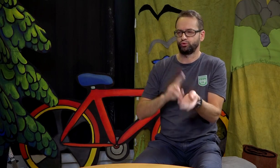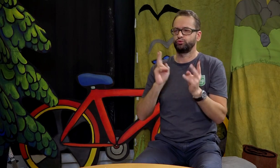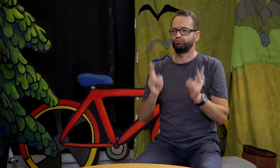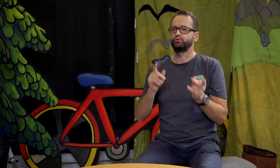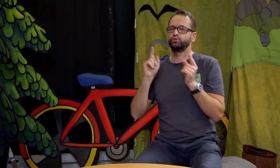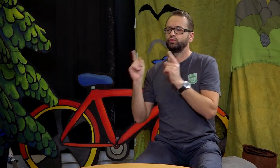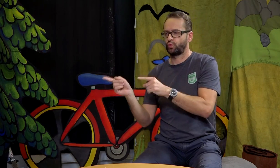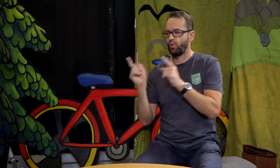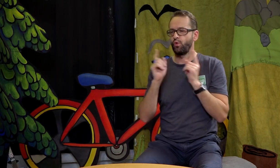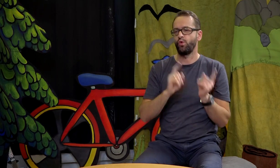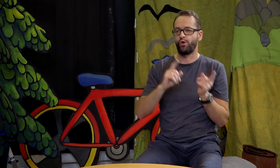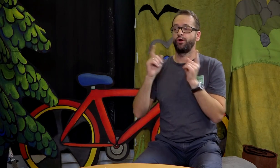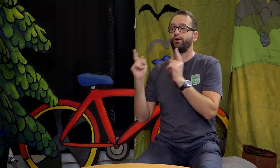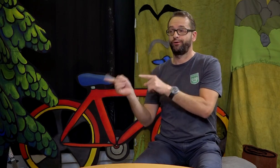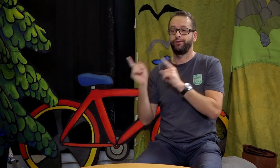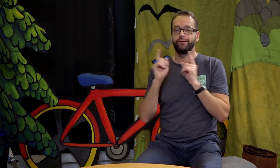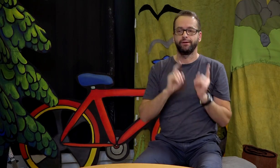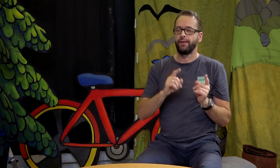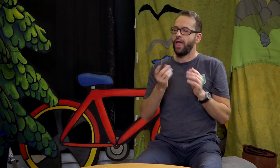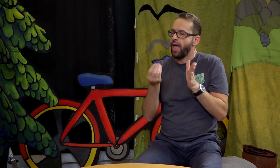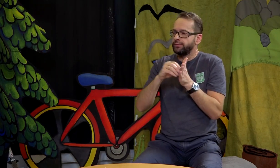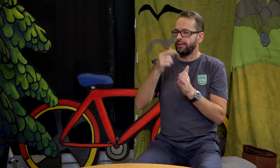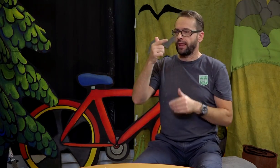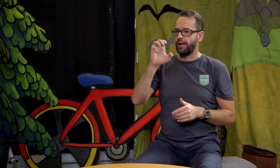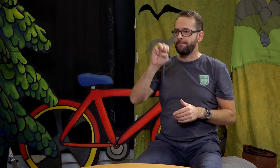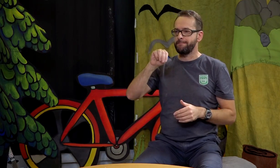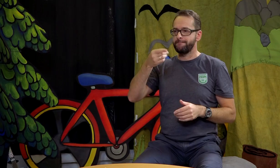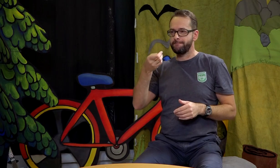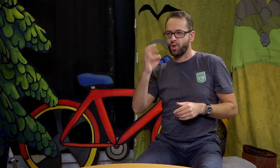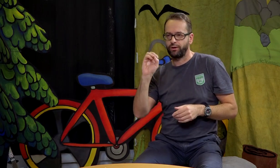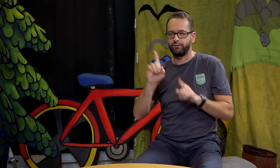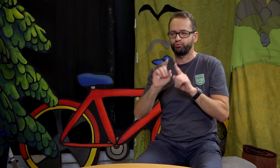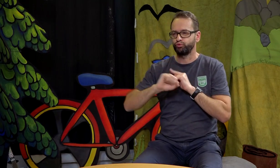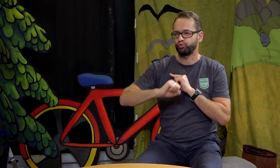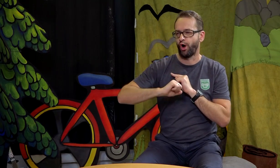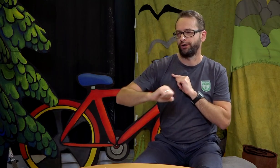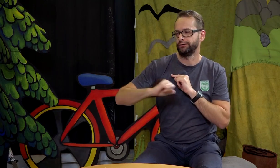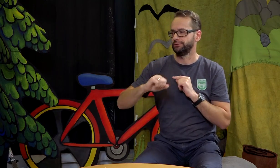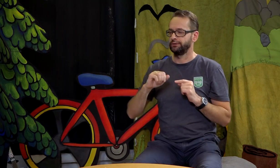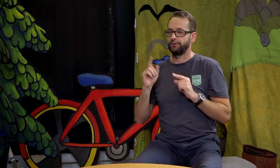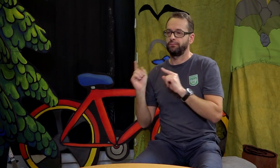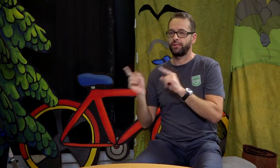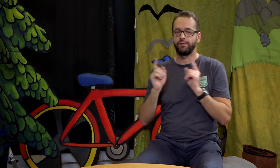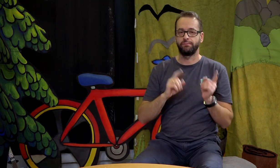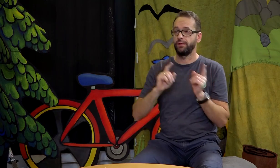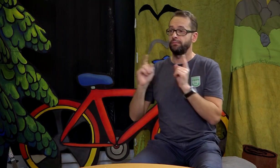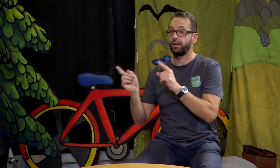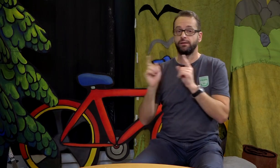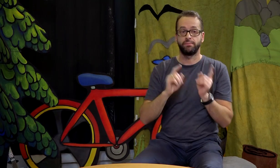niin sekin on siinä mukana ja sitä sitten seurataan. Ja siihen lisää, kun tempo tulee, niin sitten se voi